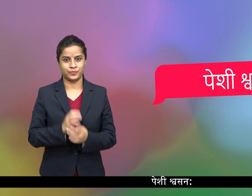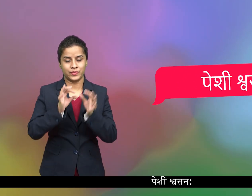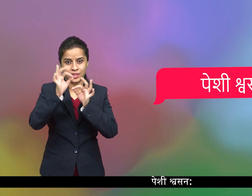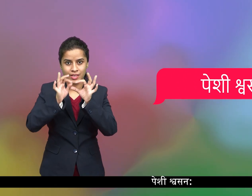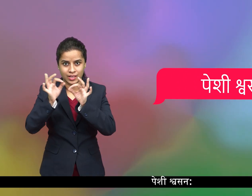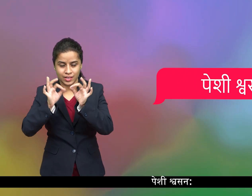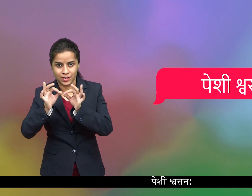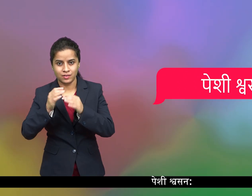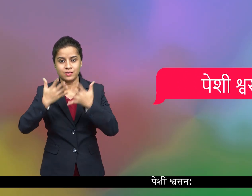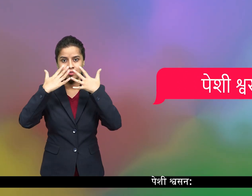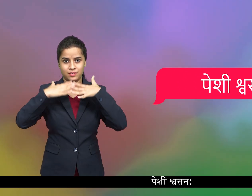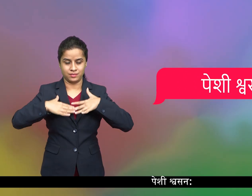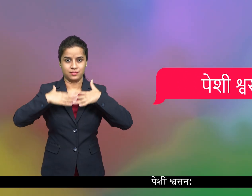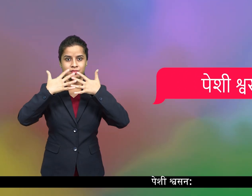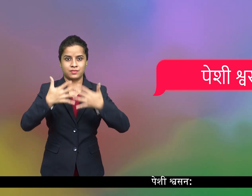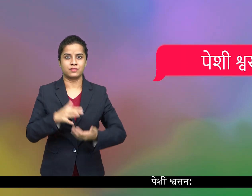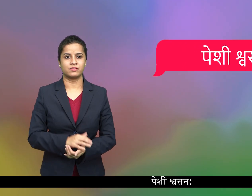पेशी श्वसन.